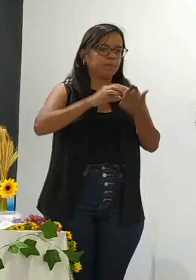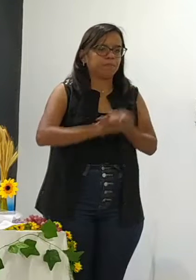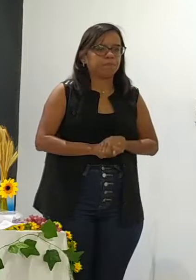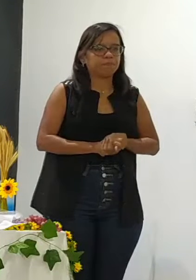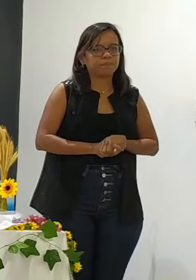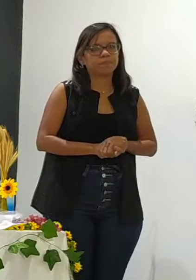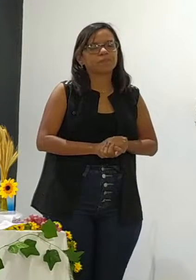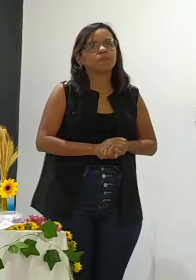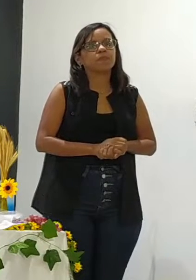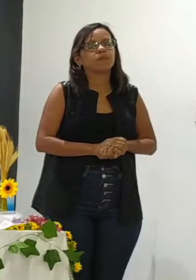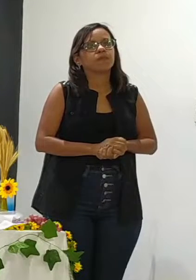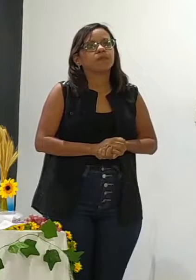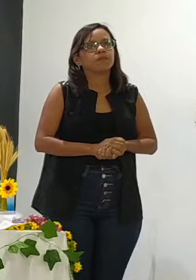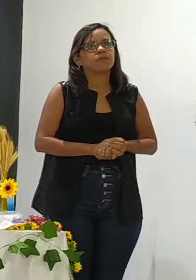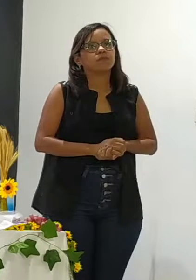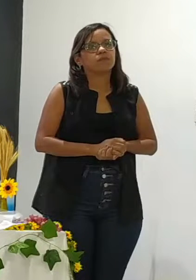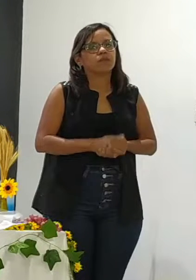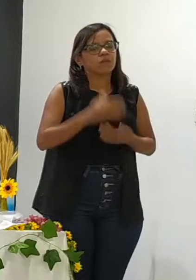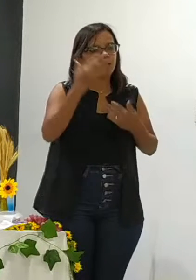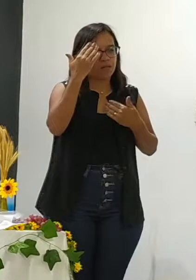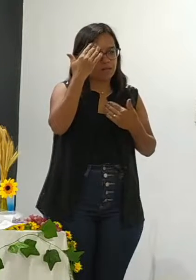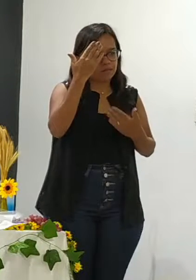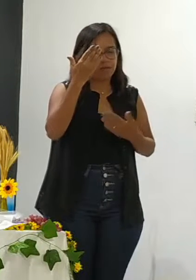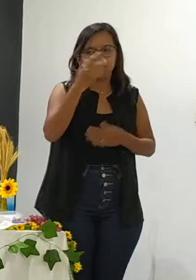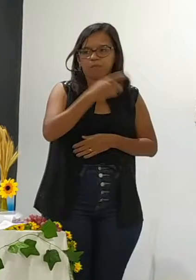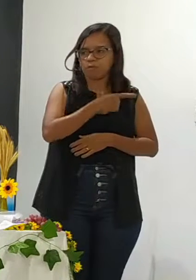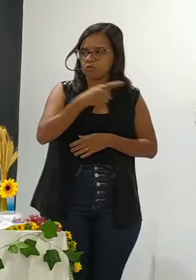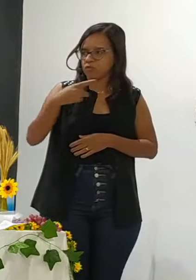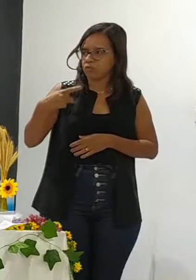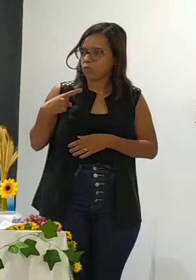dado, quero agradecer muito ao pastor Antônio